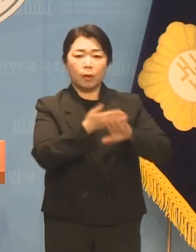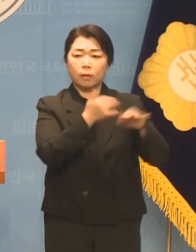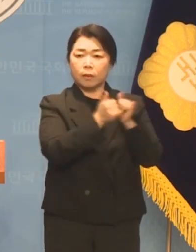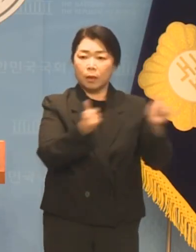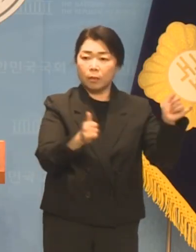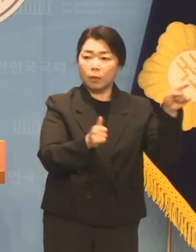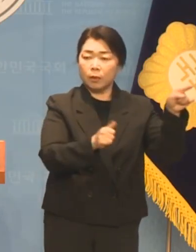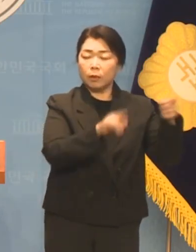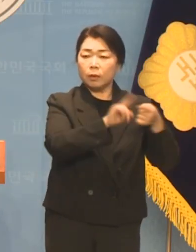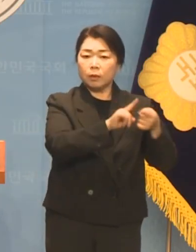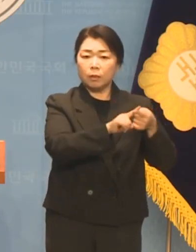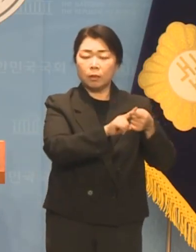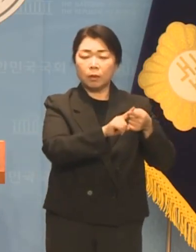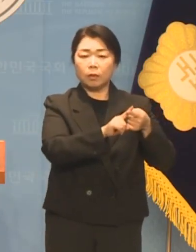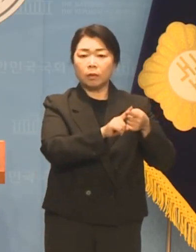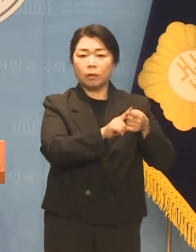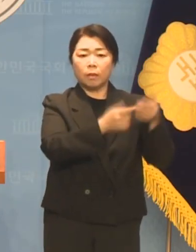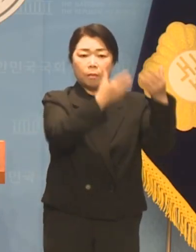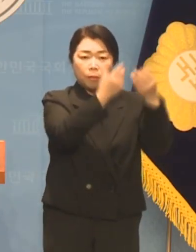않는다는 법리 위반,